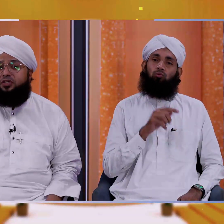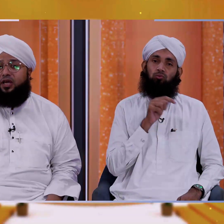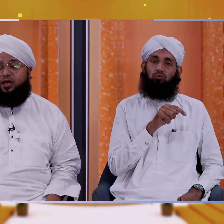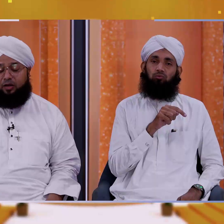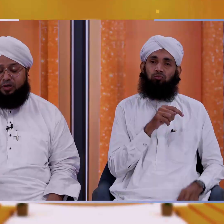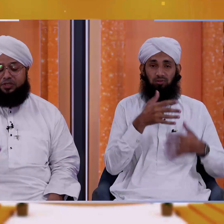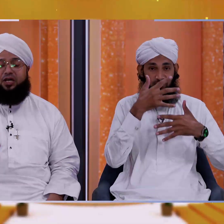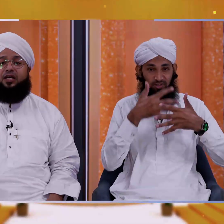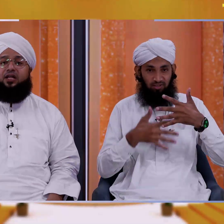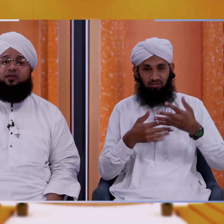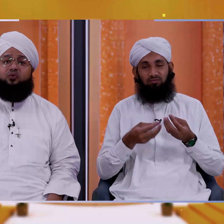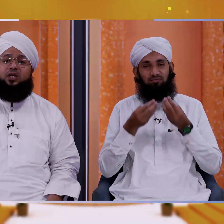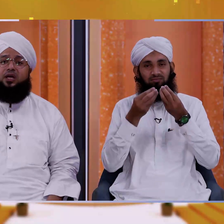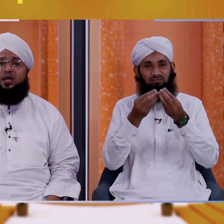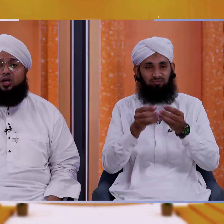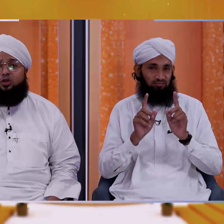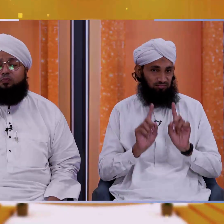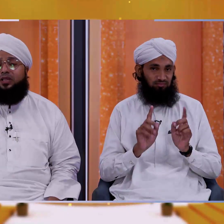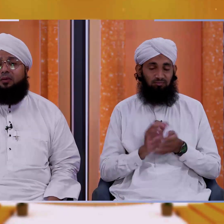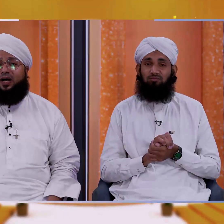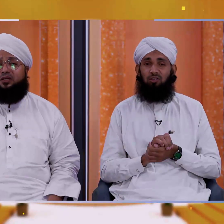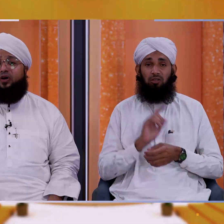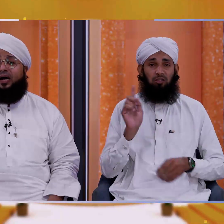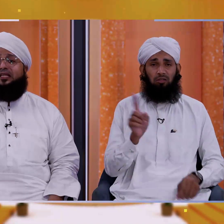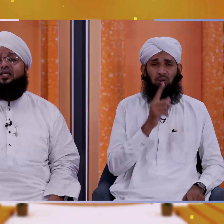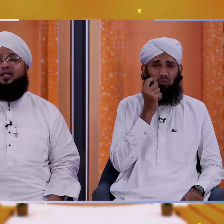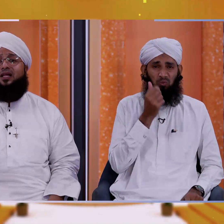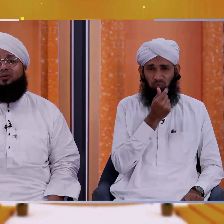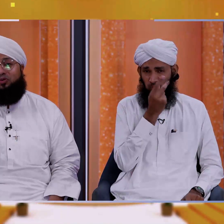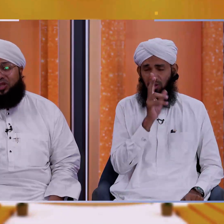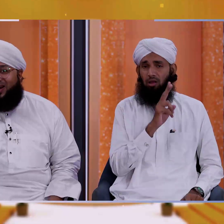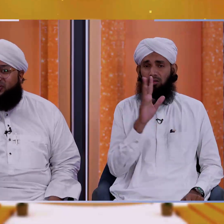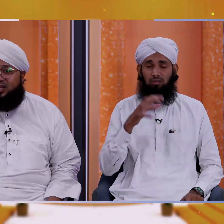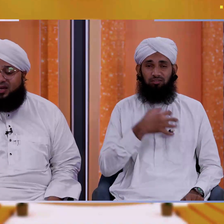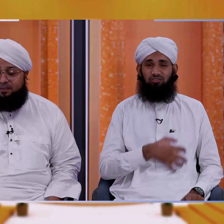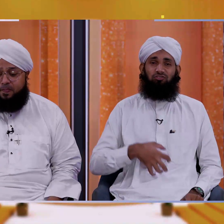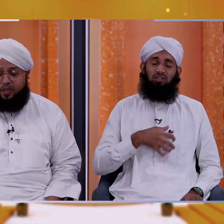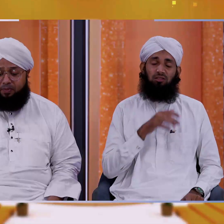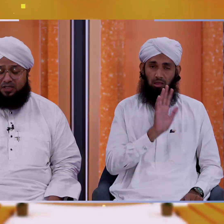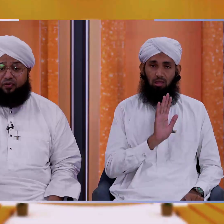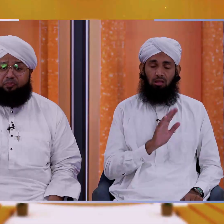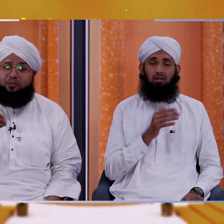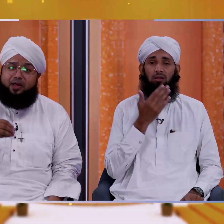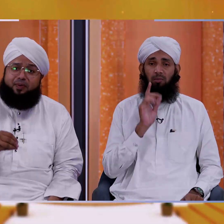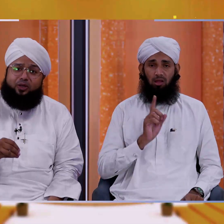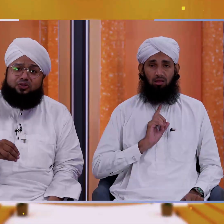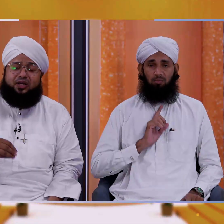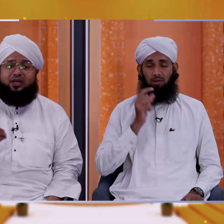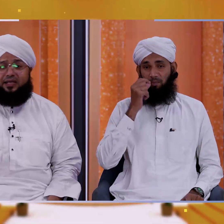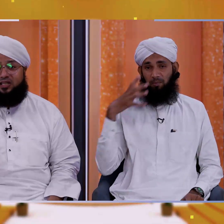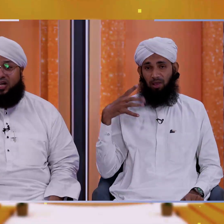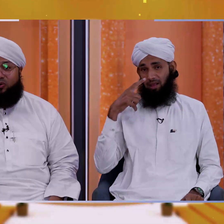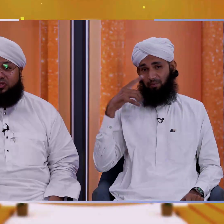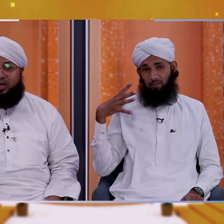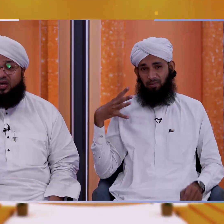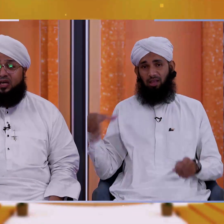کون سی ہیں، ابھی ہم اس کی آگے تعریف سنیں گے۔ تو بندہ بعض دفعہ حسد کے اندر مبتلا ہو جاتا ہے، بعض دفعہ اپنے بہن بھائیوں سے،